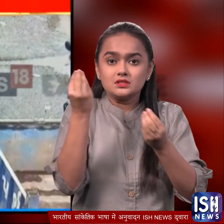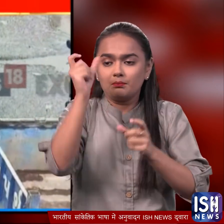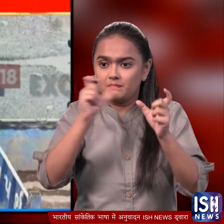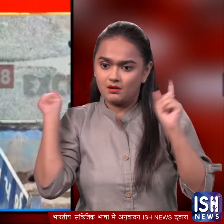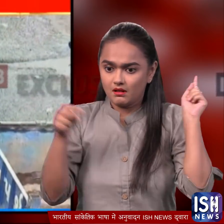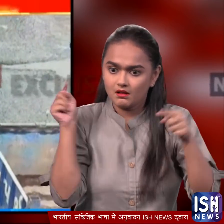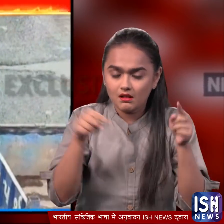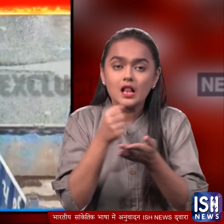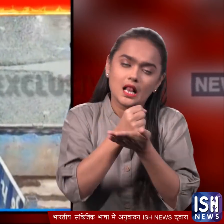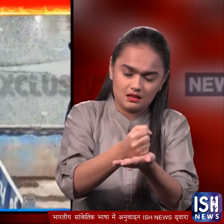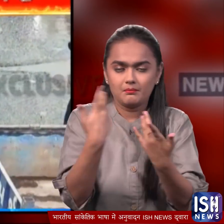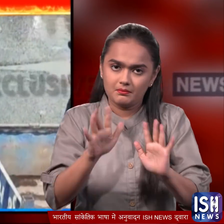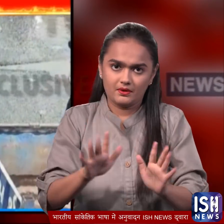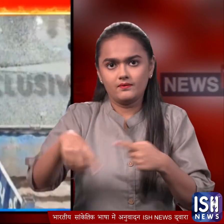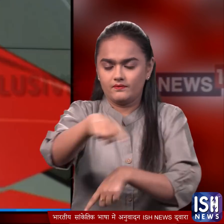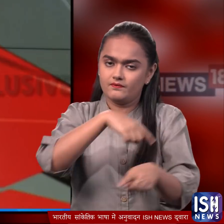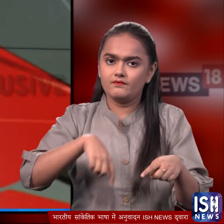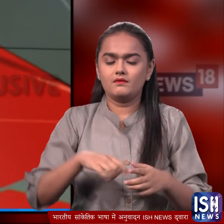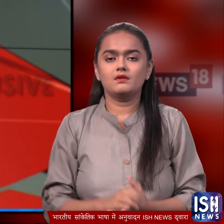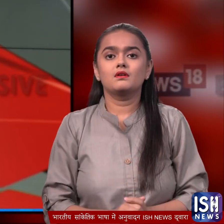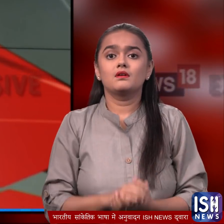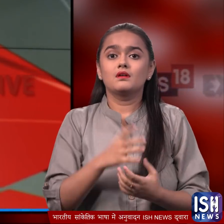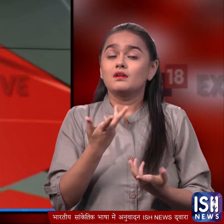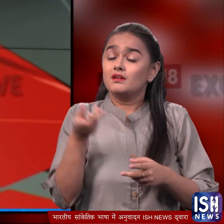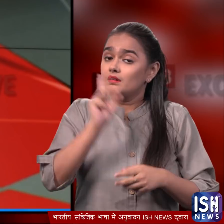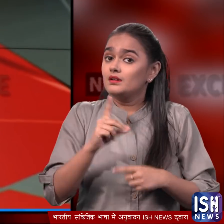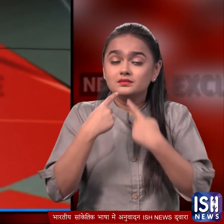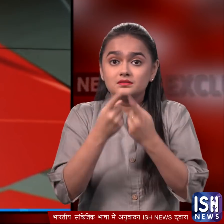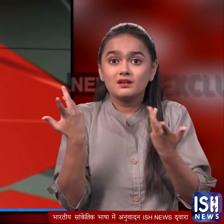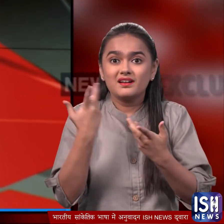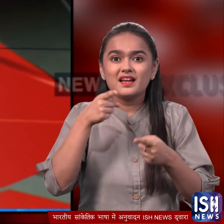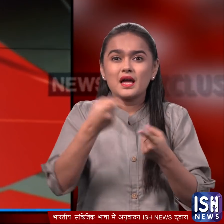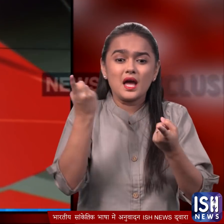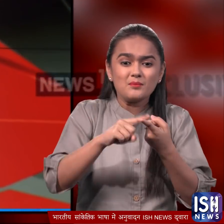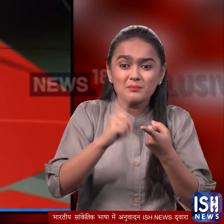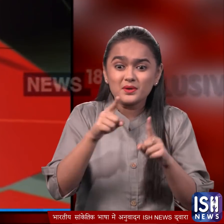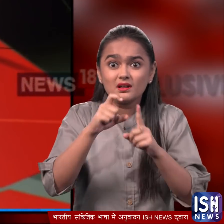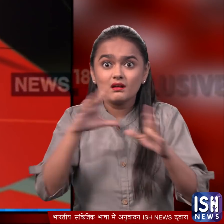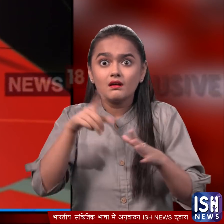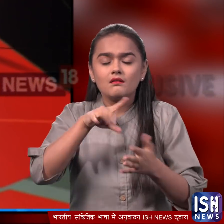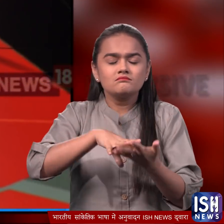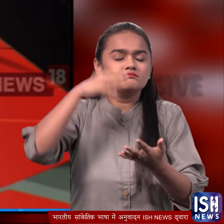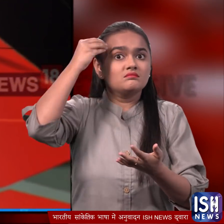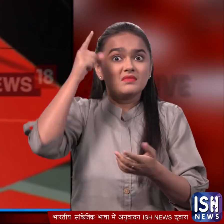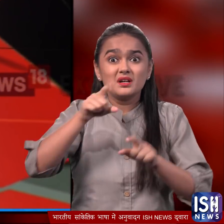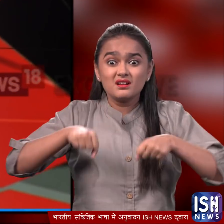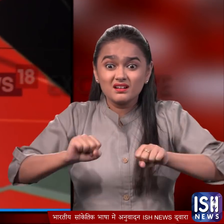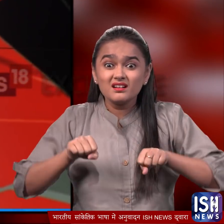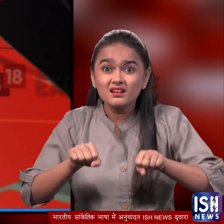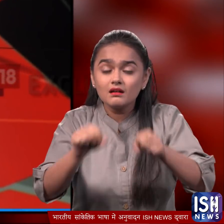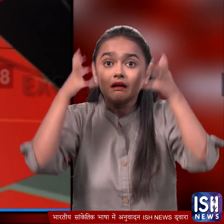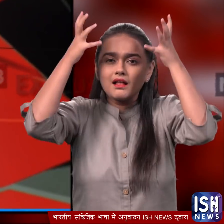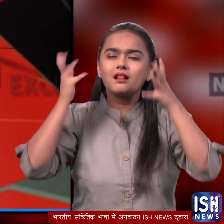हो गए, जिन्होंने उसको सहारा दिया। 100 बात की एक बात यह कि हादसा उन सबके लिए बहुत बड़ा सबक है जो मोटरसाइकिल चलाते